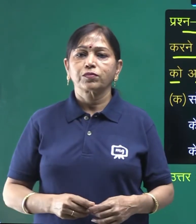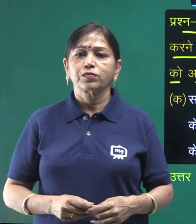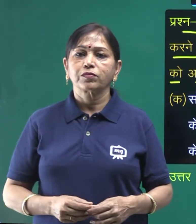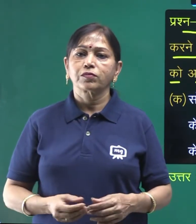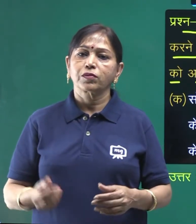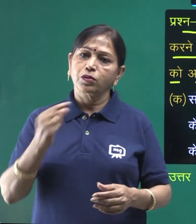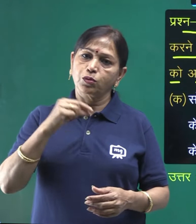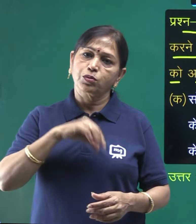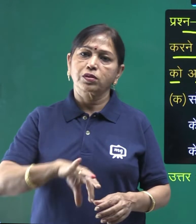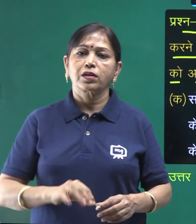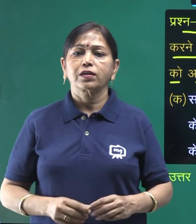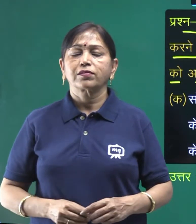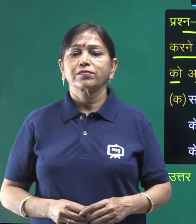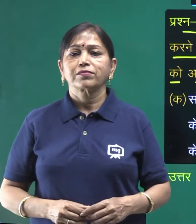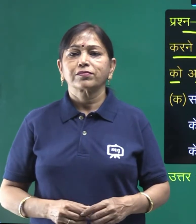अपनाएंगे।